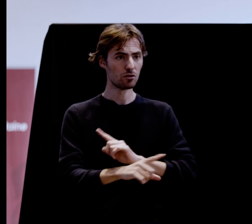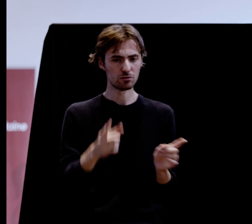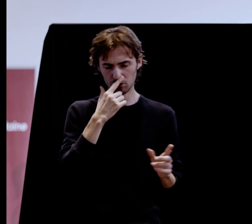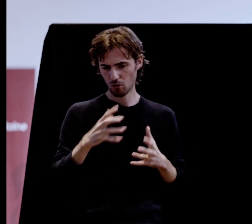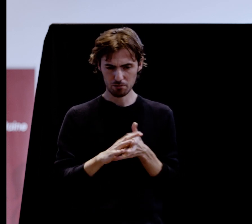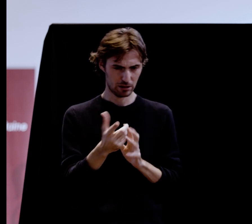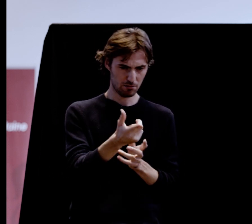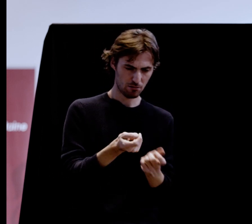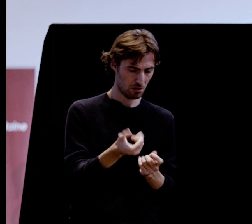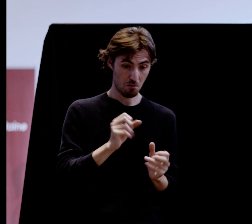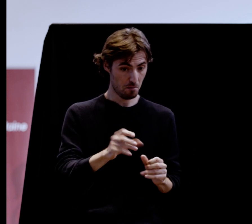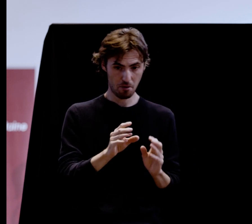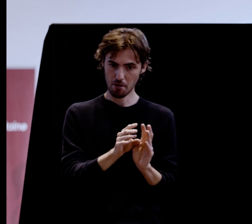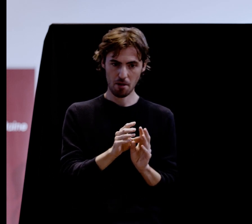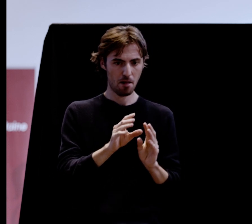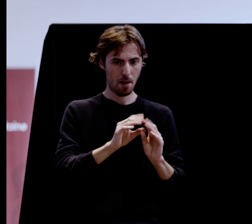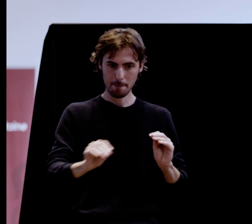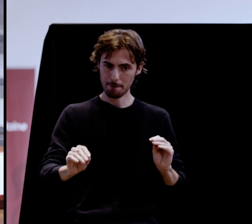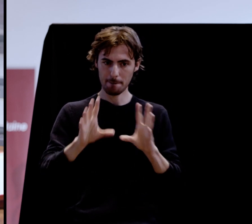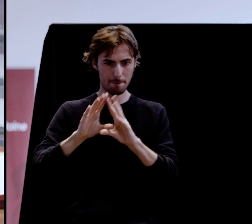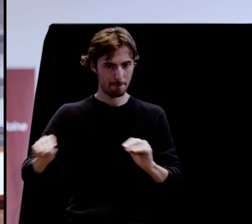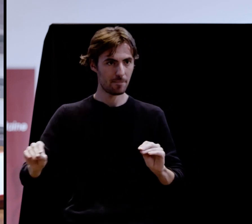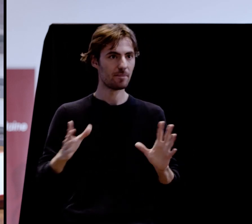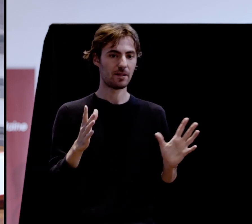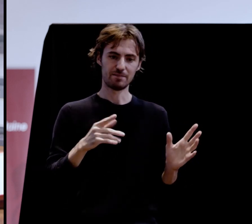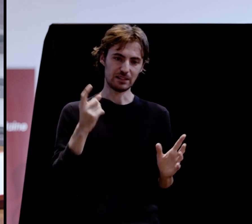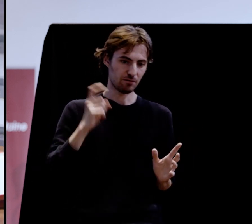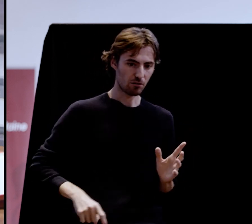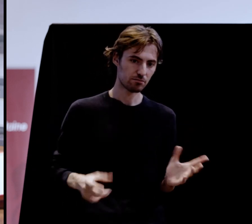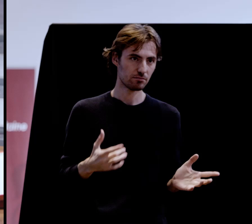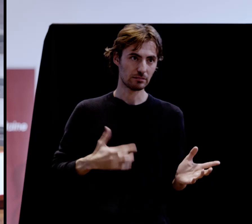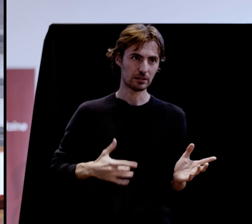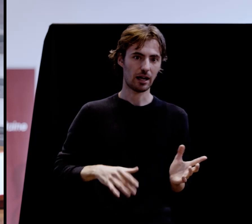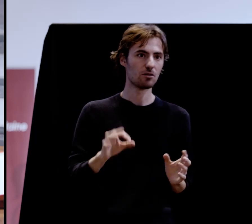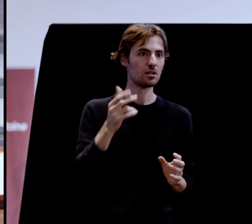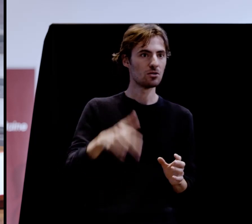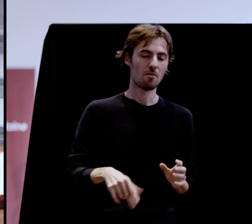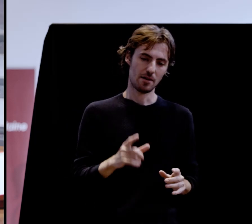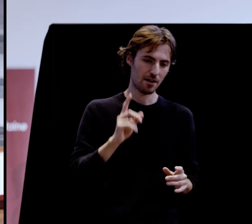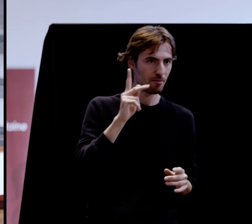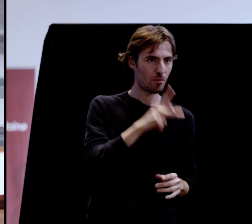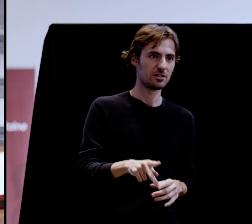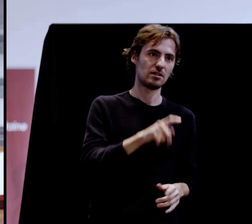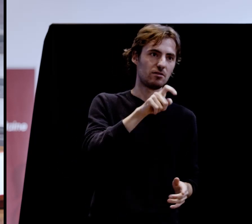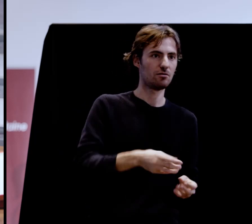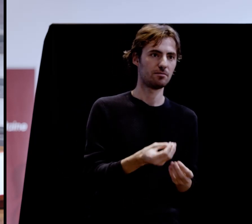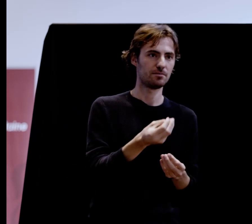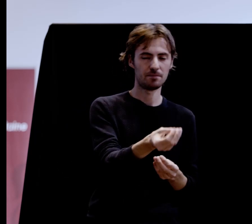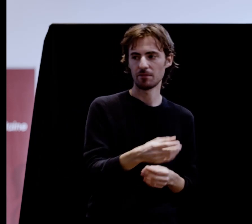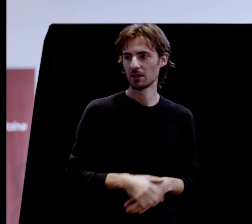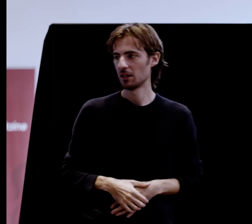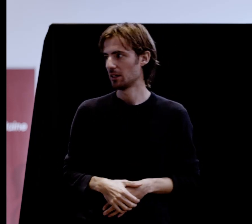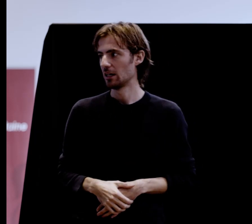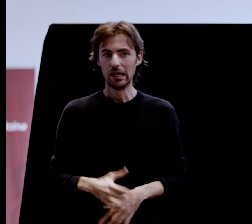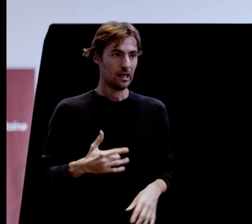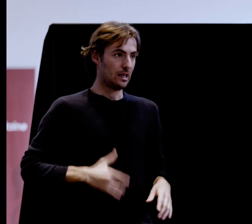compliqué. Mais dans tous les cas, il faut l'avoir, avec ou sans règles. Donc justement, l'arrivée des règles, ça peut être un